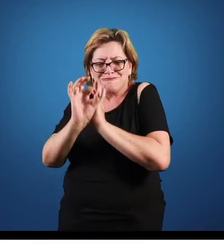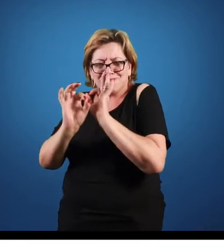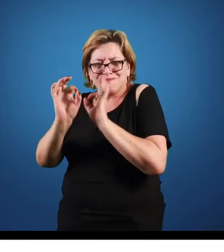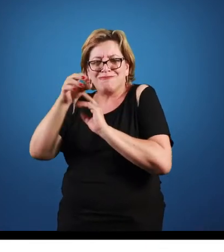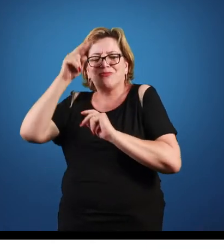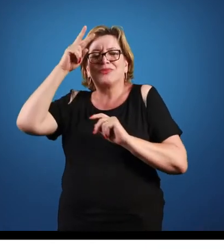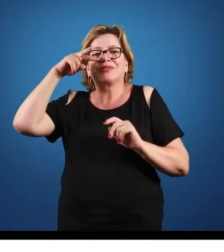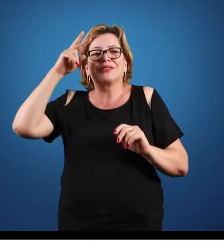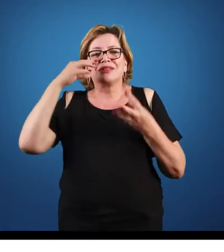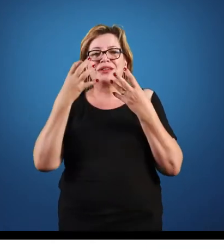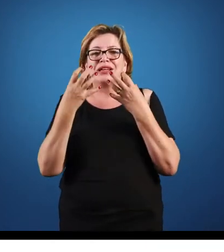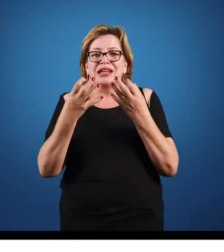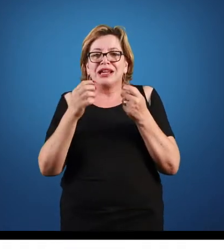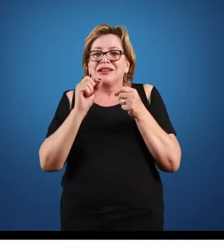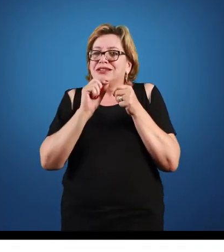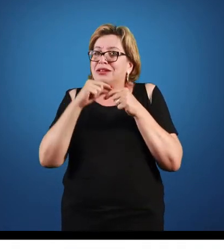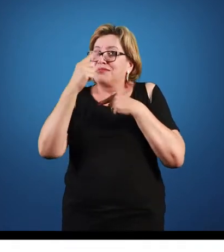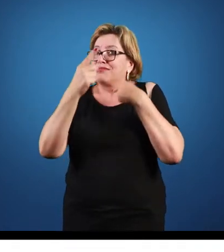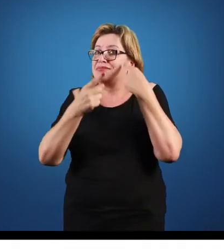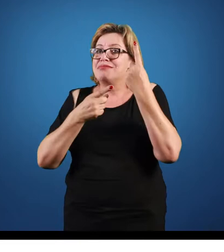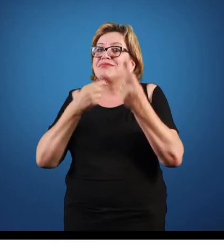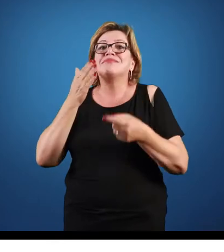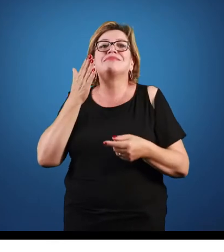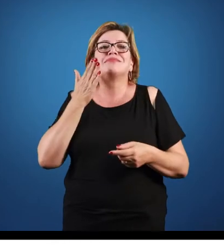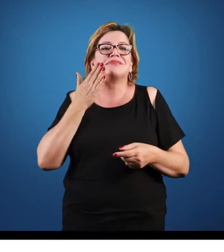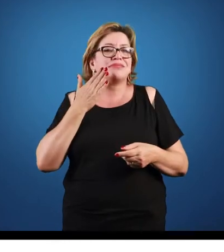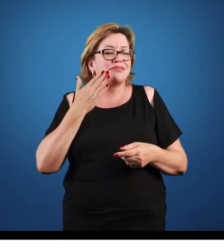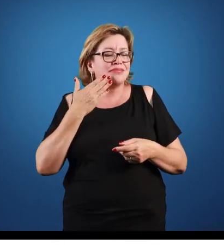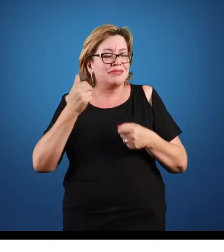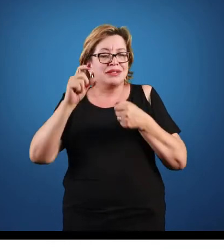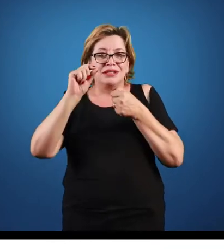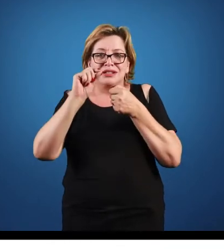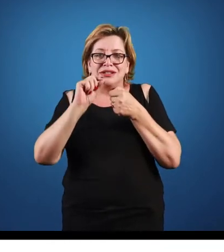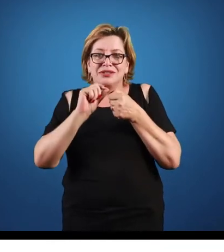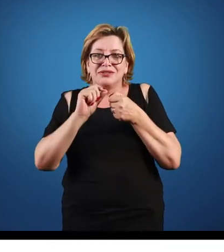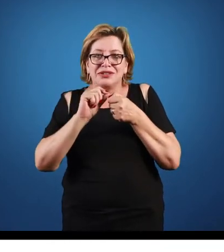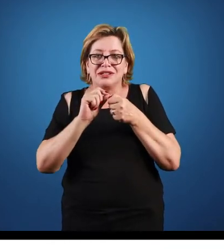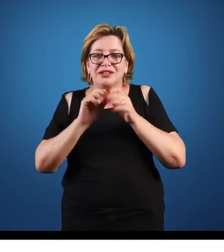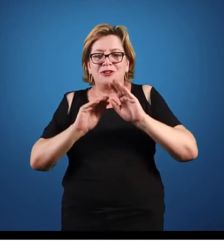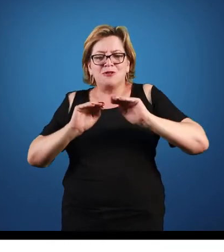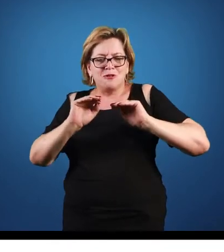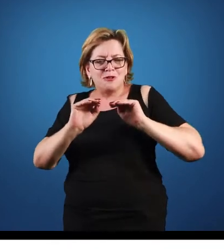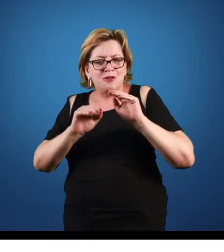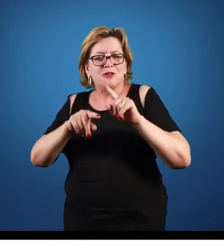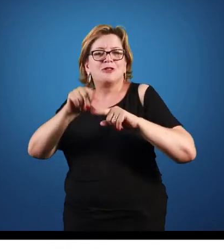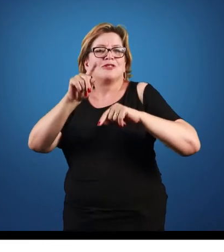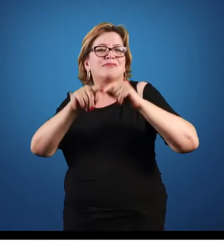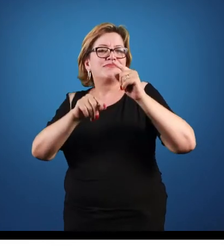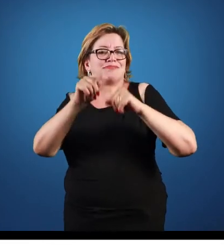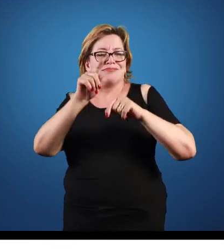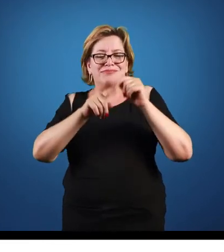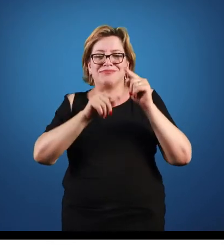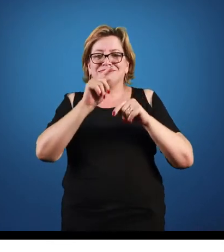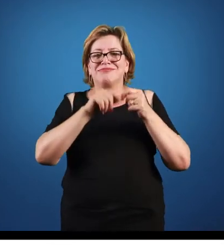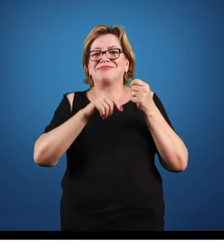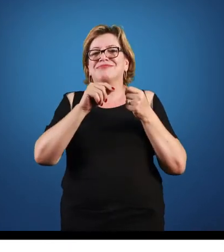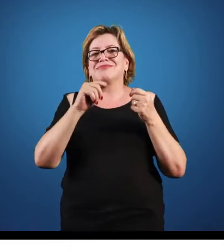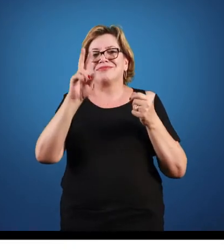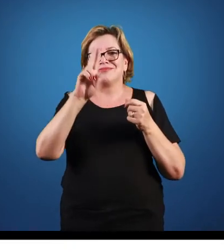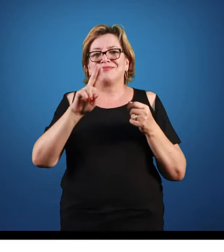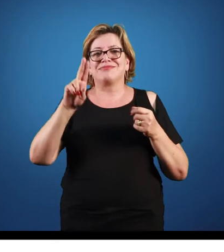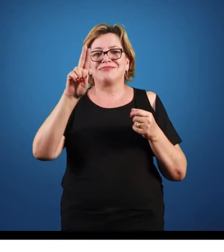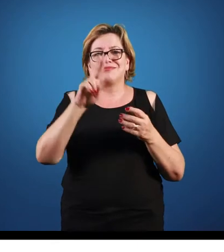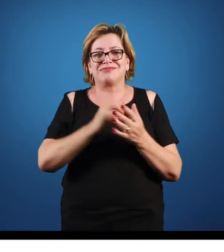na sequência da história que você quer pra ficar mais fácil de você trabalhar com a com seus bonecos com os objetos que você escolheu pra fazer